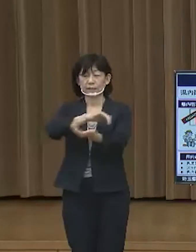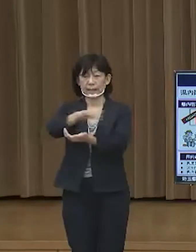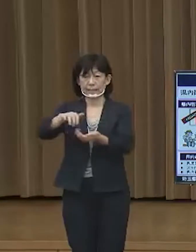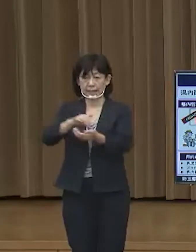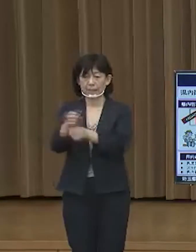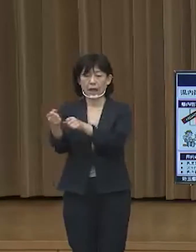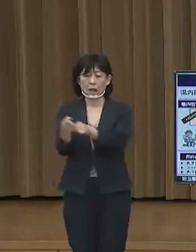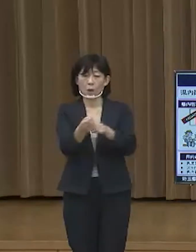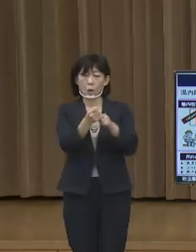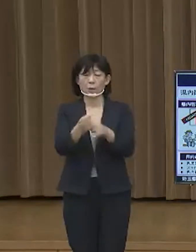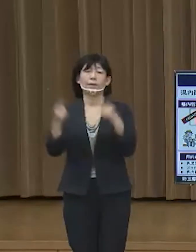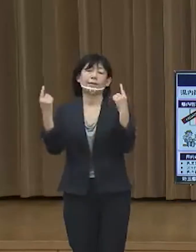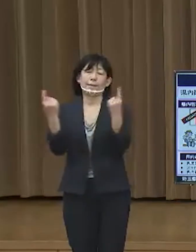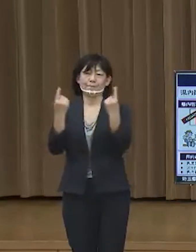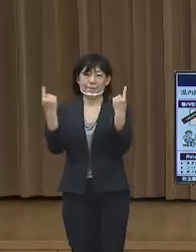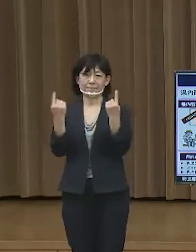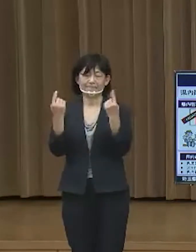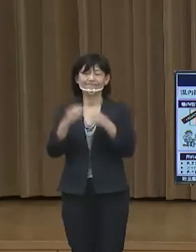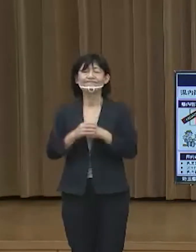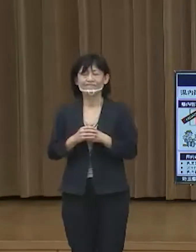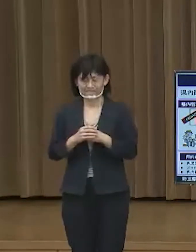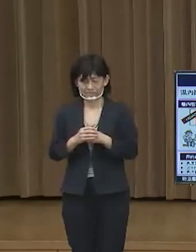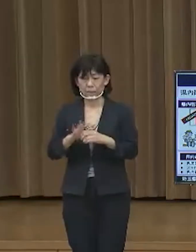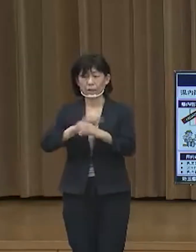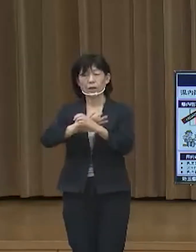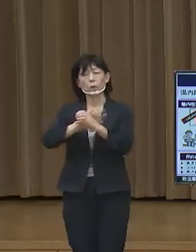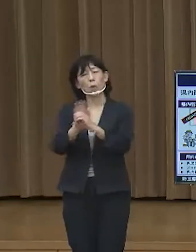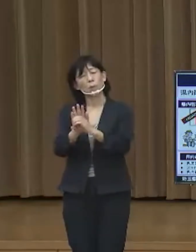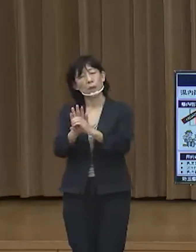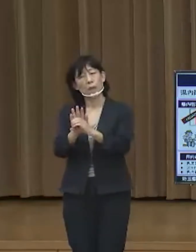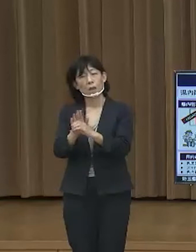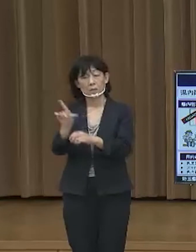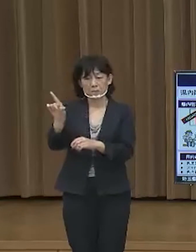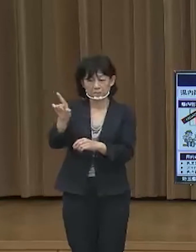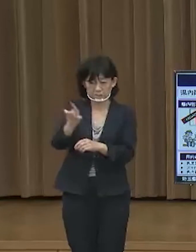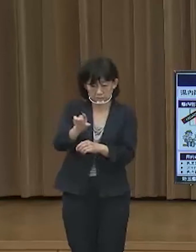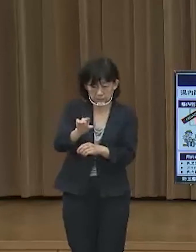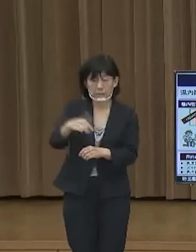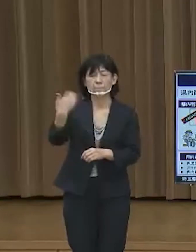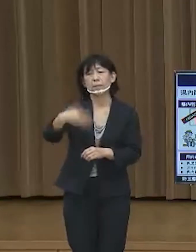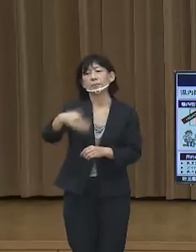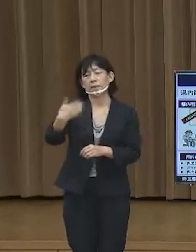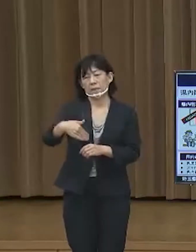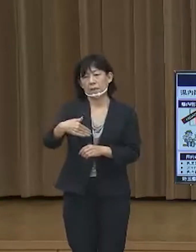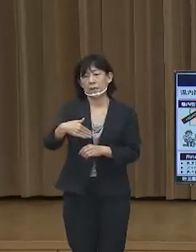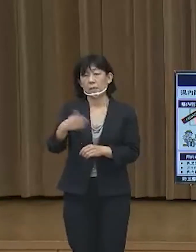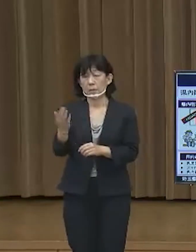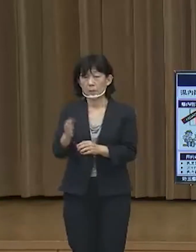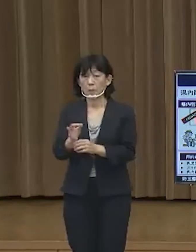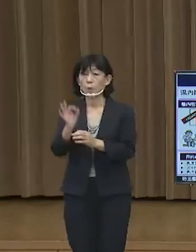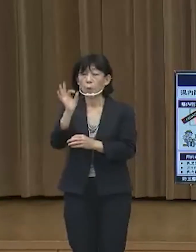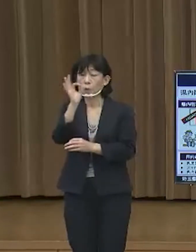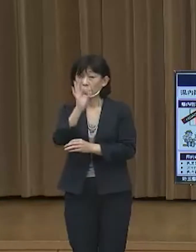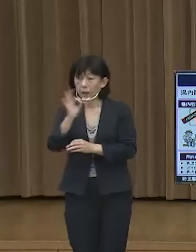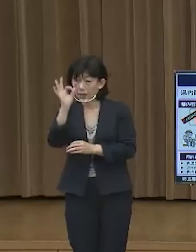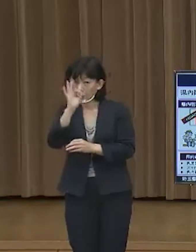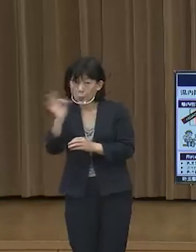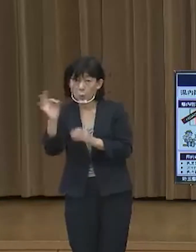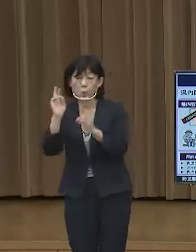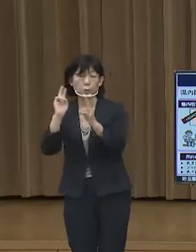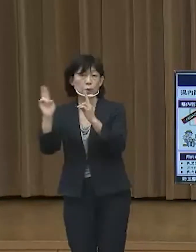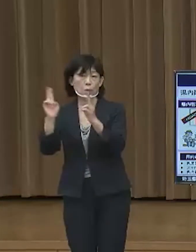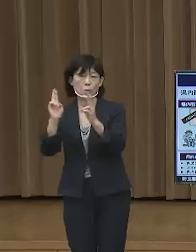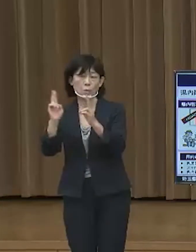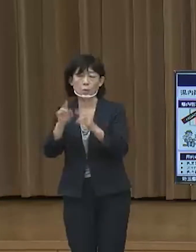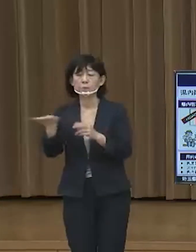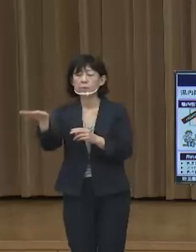します。感染症の収束は残念ながらまだ見えていませんが、観光業は新型コロナウイルス感染症の影